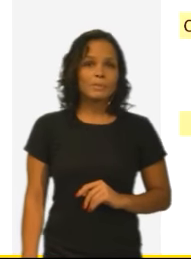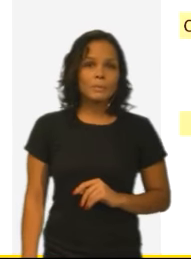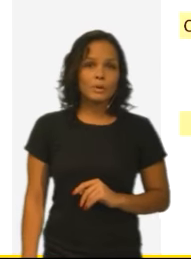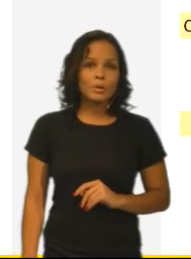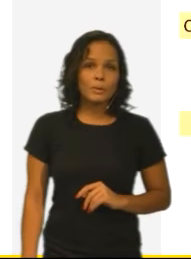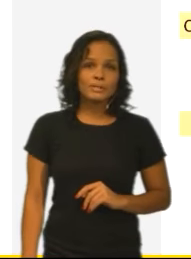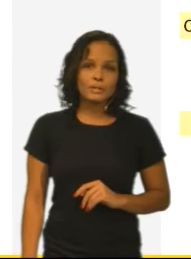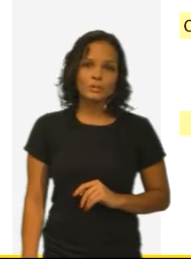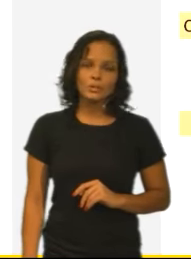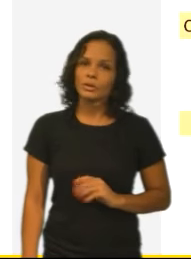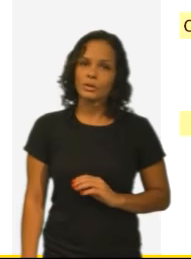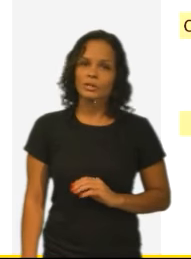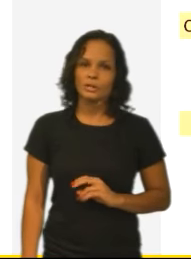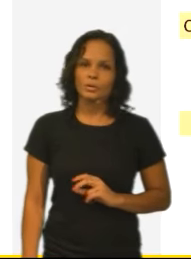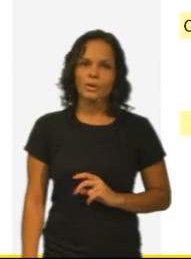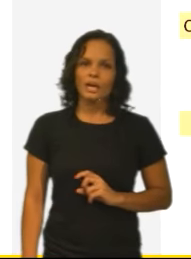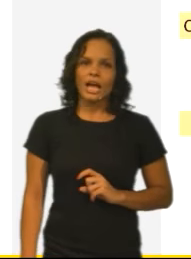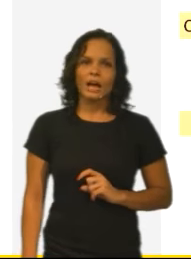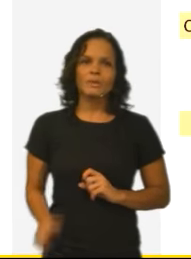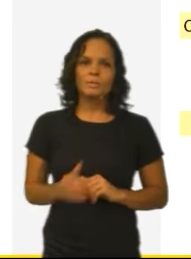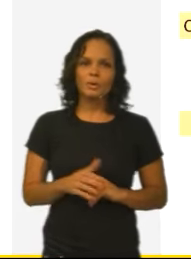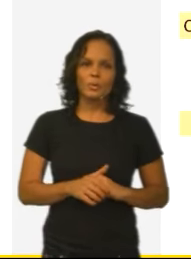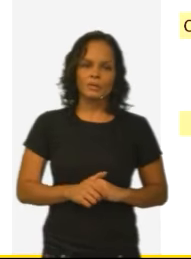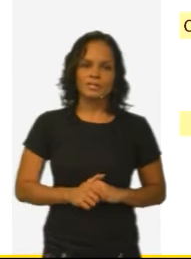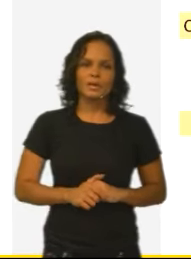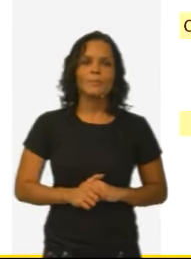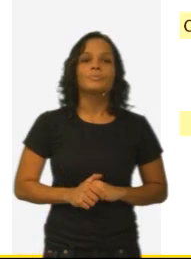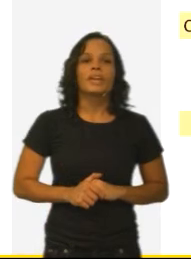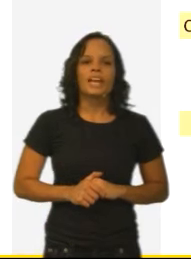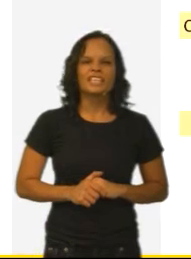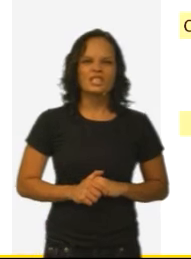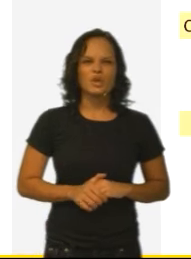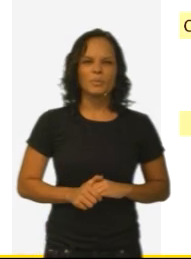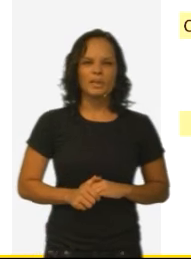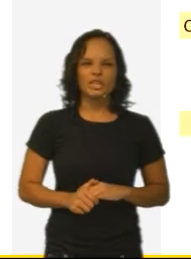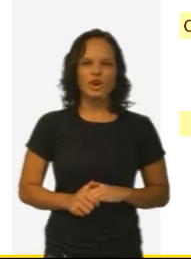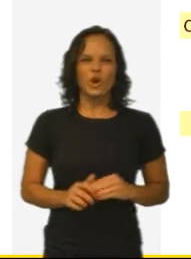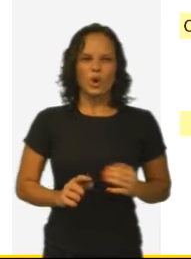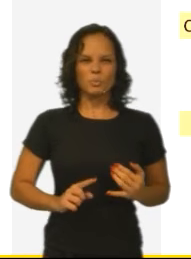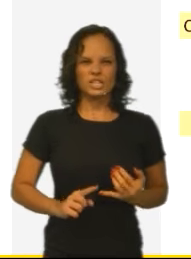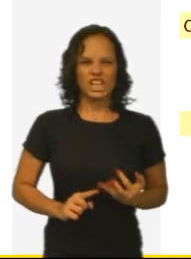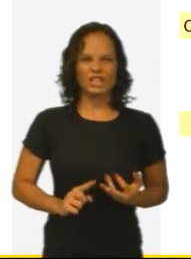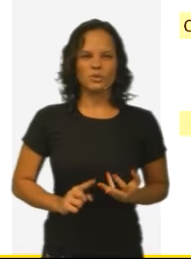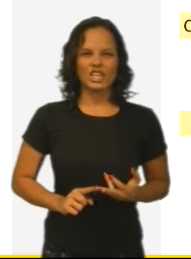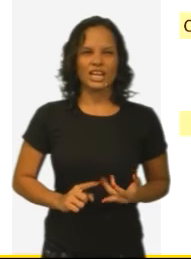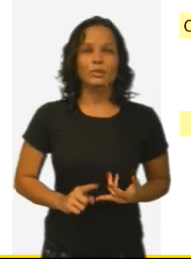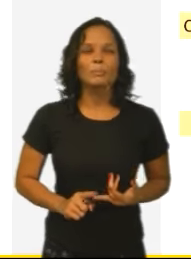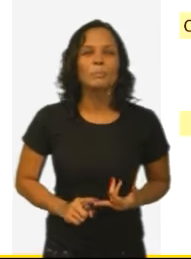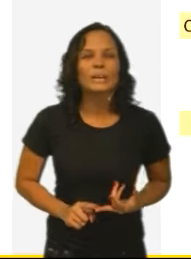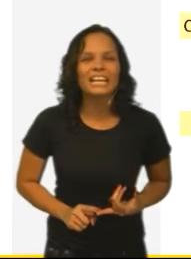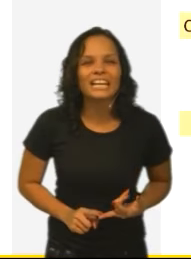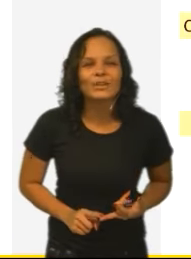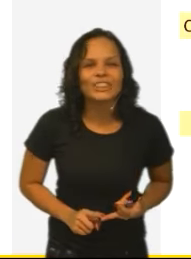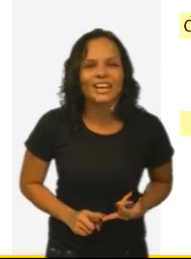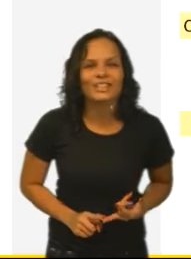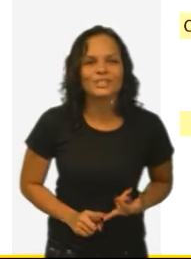minha preocupação isso agora, não. A minha preocupação é esse nome aí, ó, objeto direto